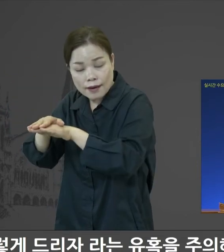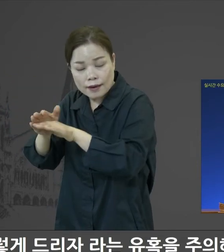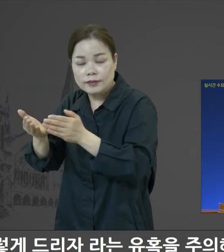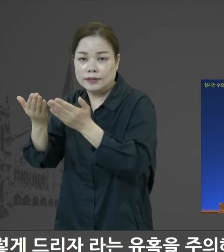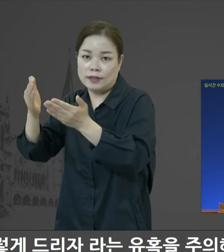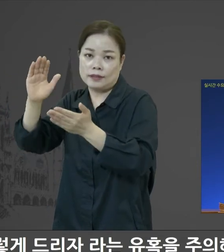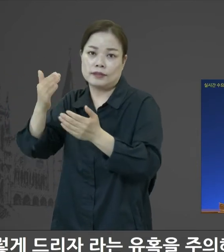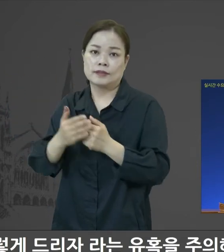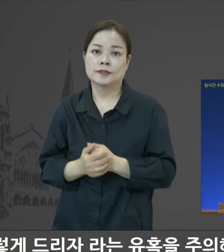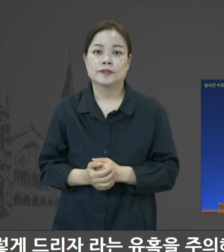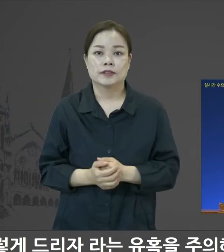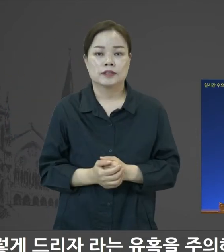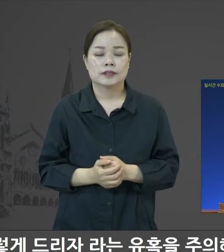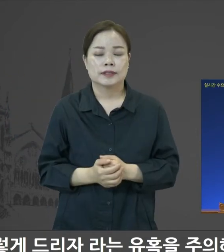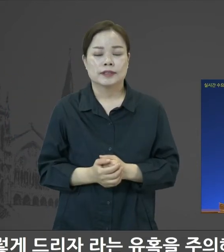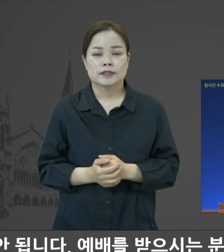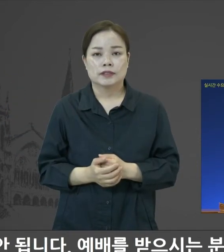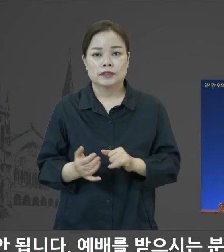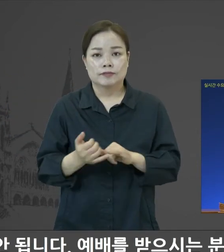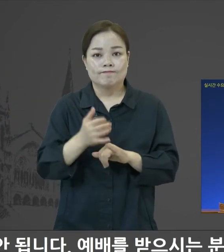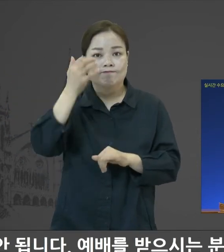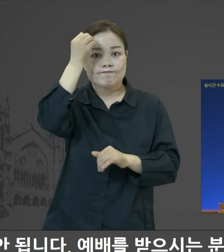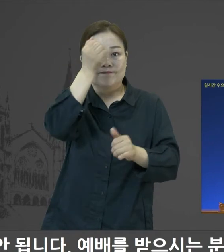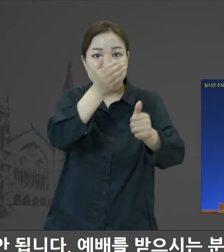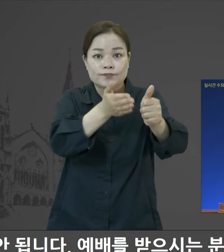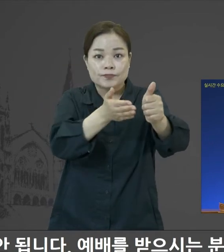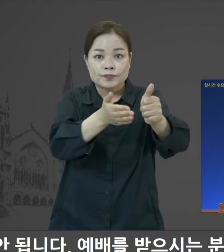우리는 이것을 놓쳐서는 안 되죠.